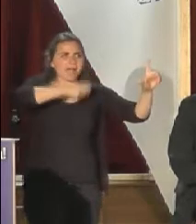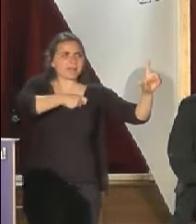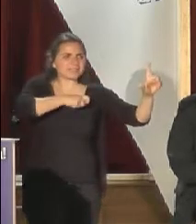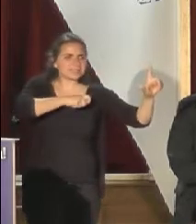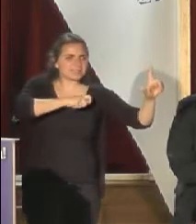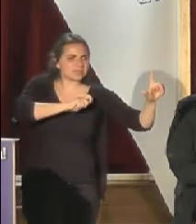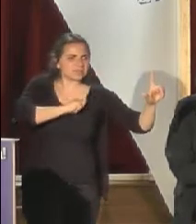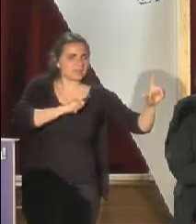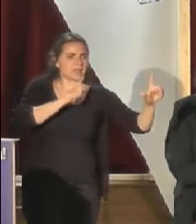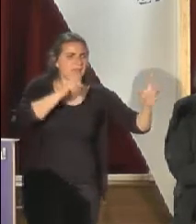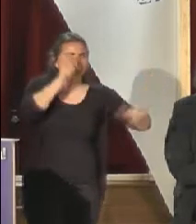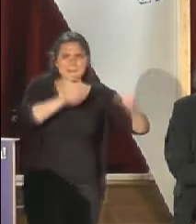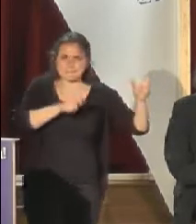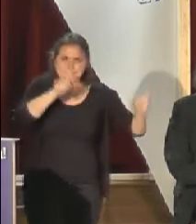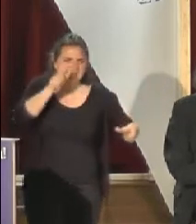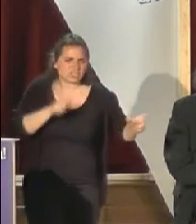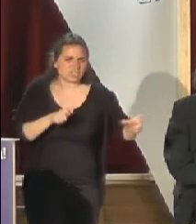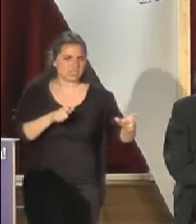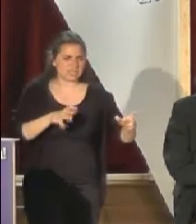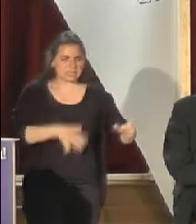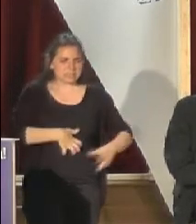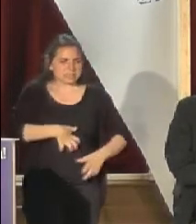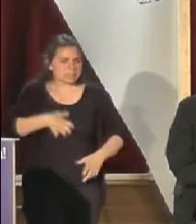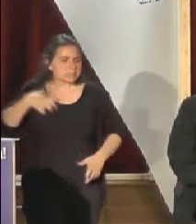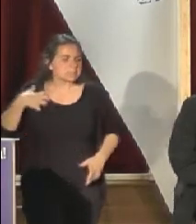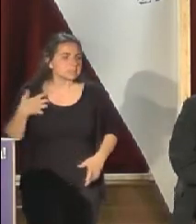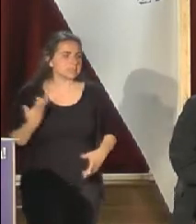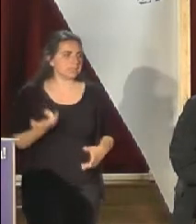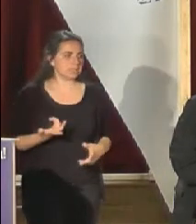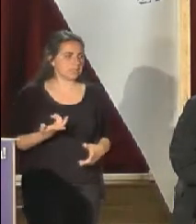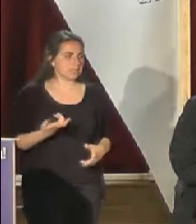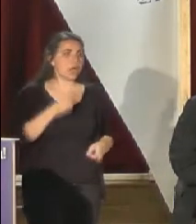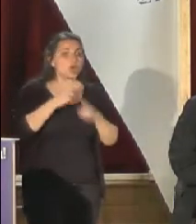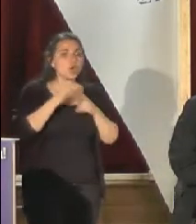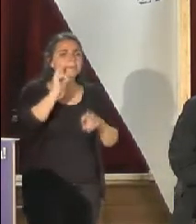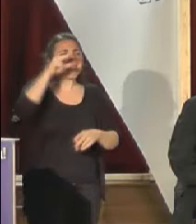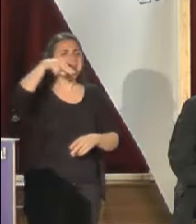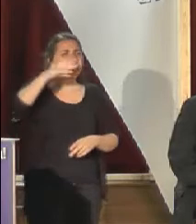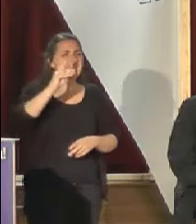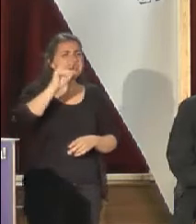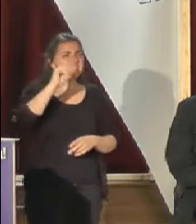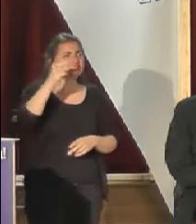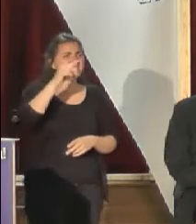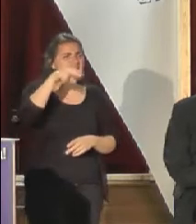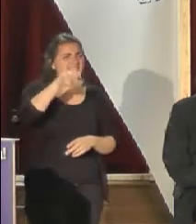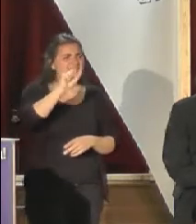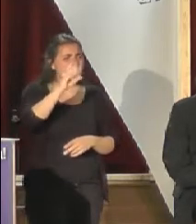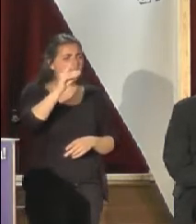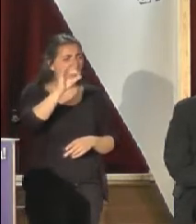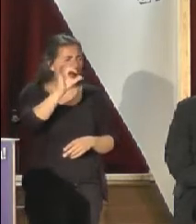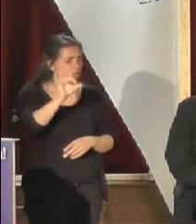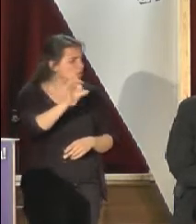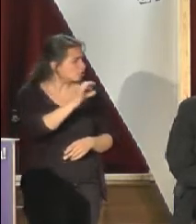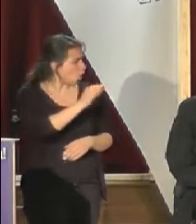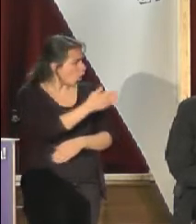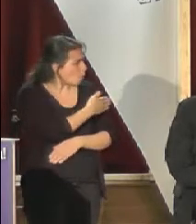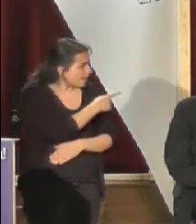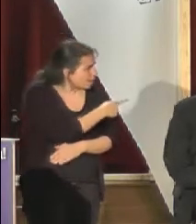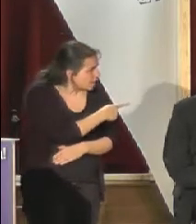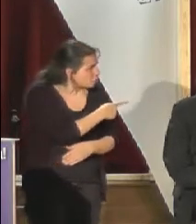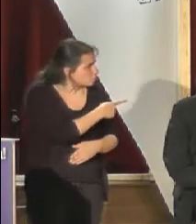dos indignados da xente a que se referían, Carmen, Ramón, Josito, etc.